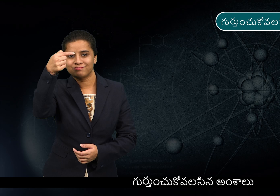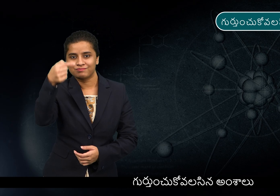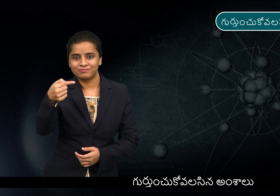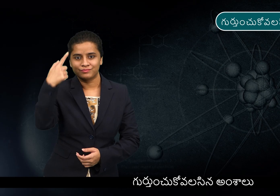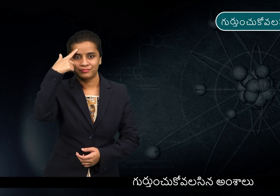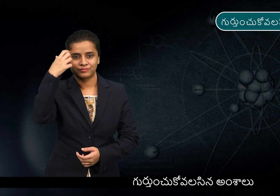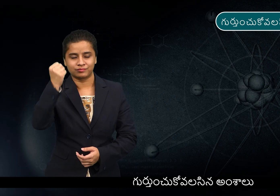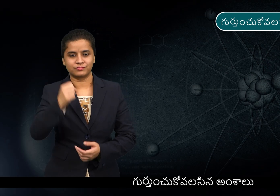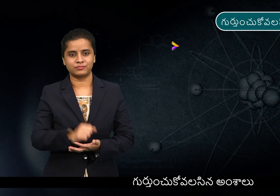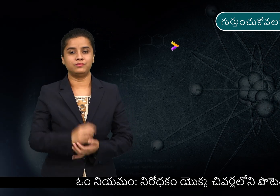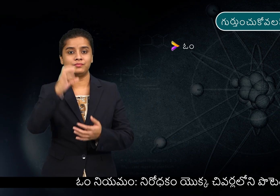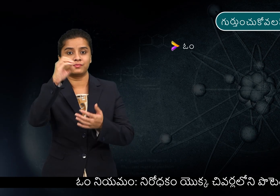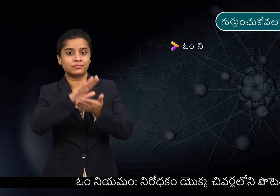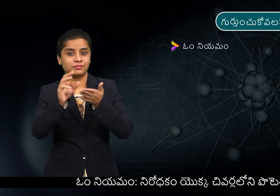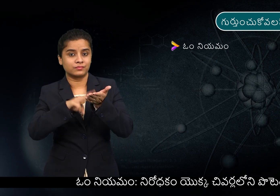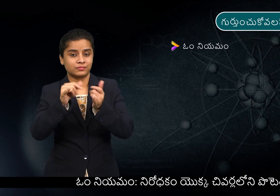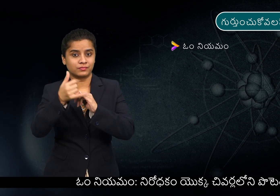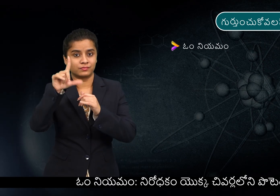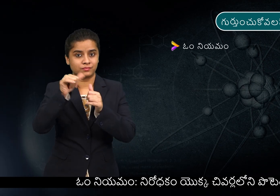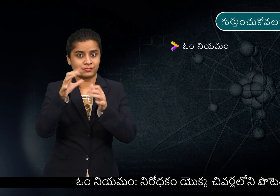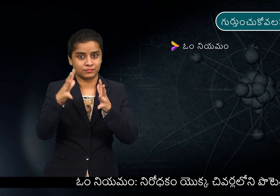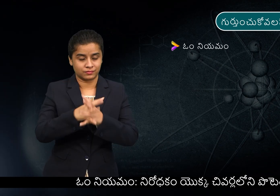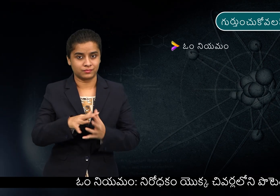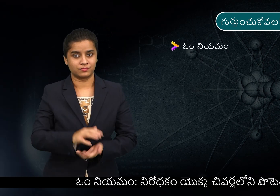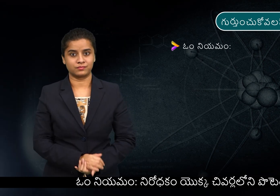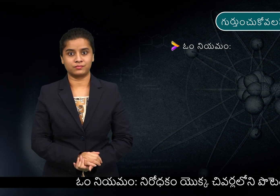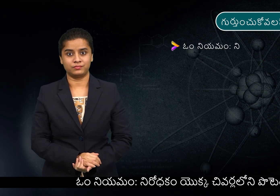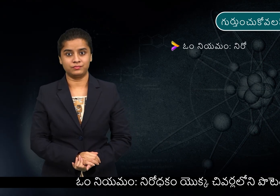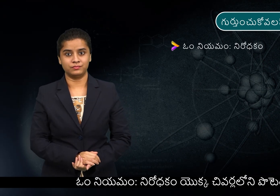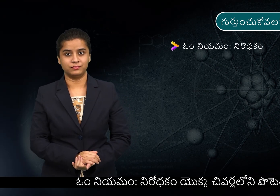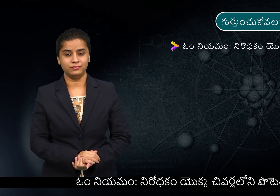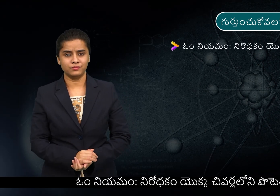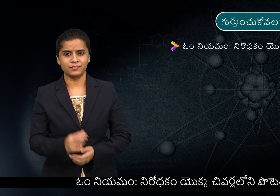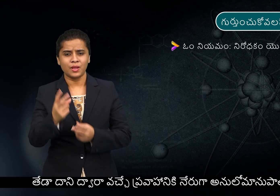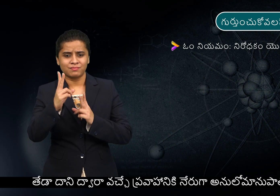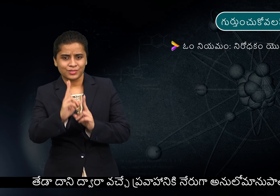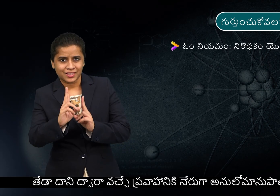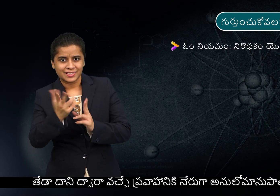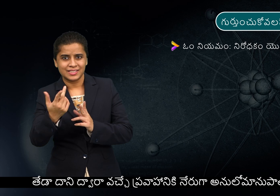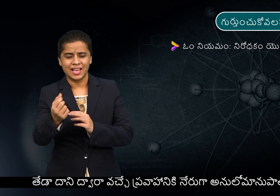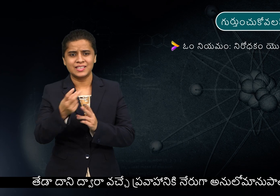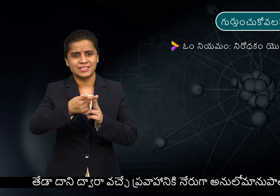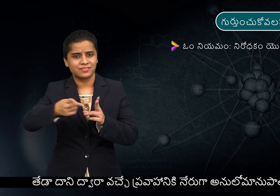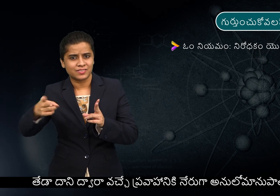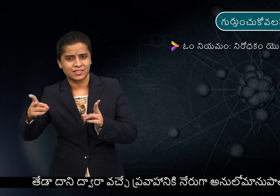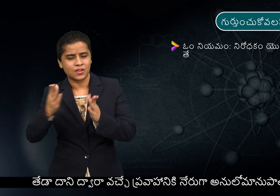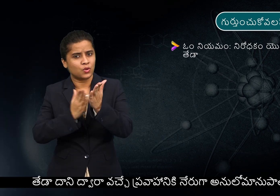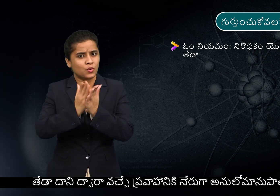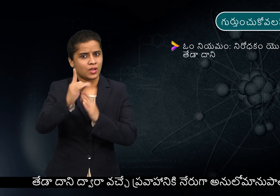గుర్తుంచుకోవలసిన అంశాలు. ఓం నియమం నిరోధకం యొక్క చివర్లలోని పొటెన్షియల్ తేడా దాని ద్వారా